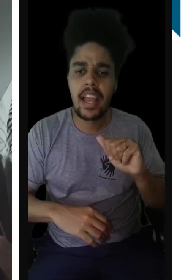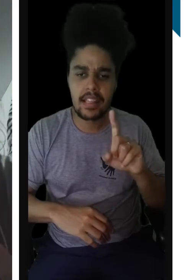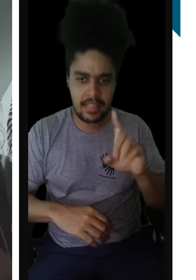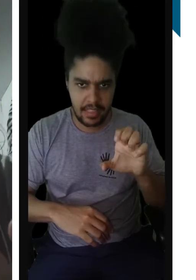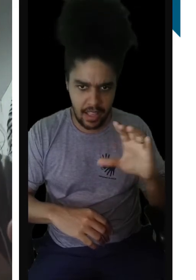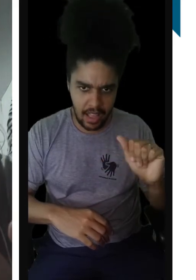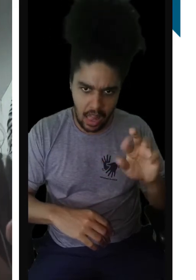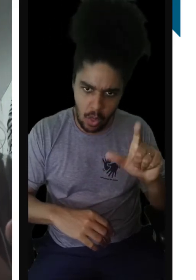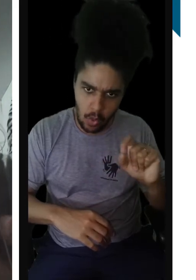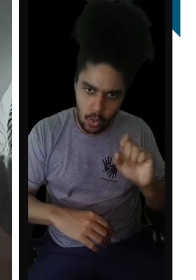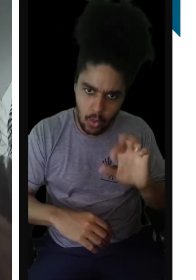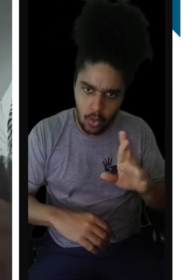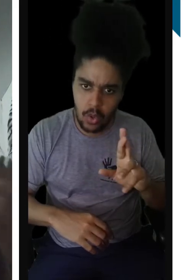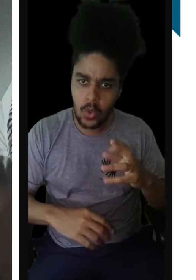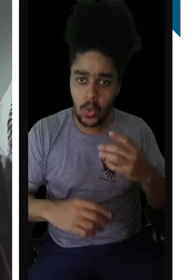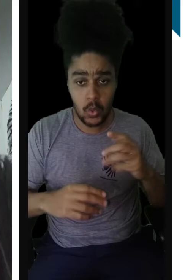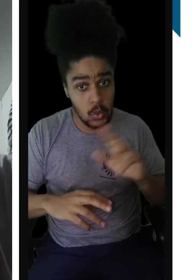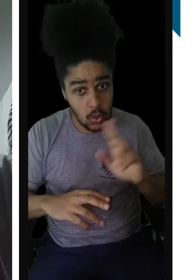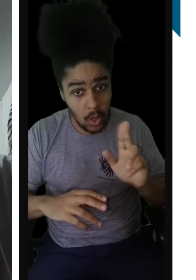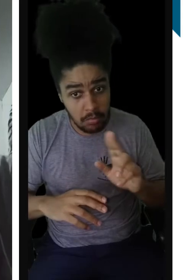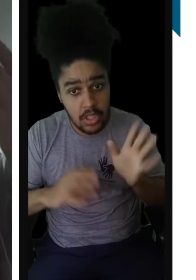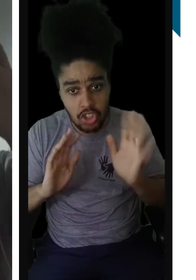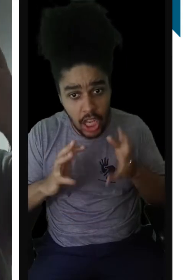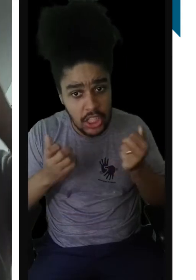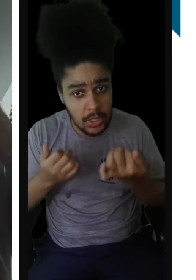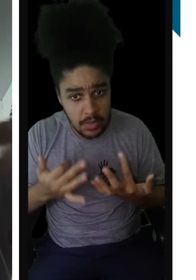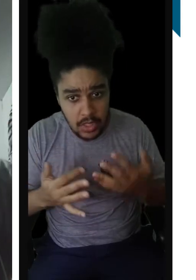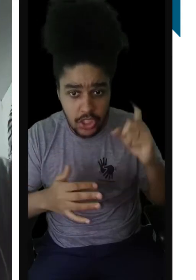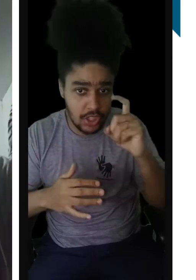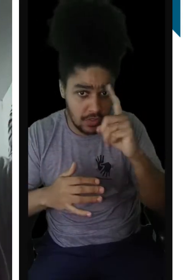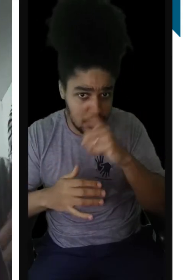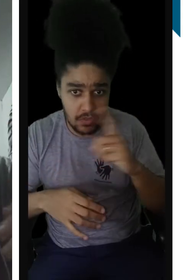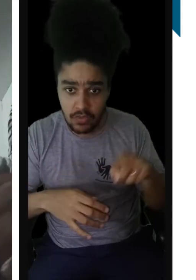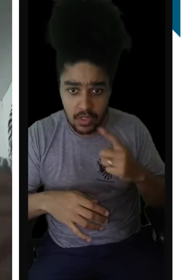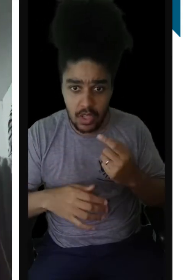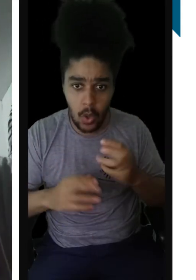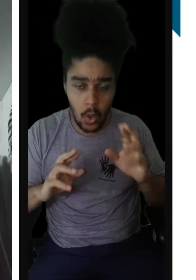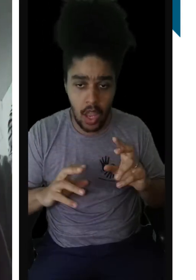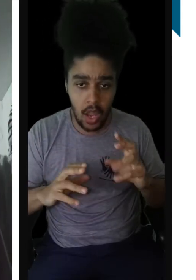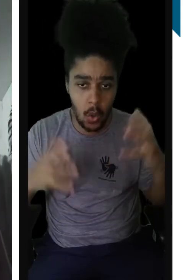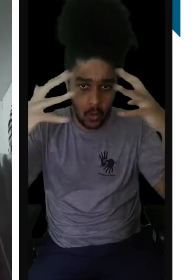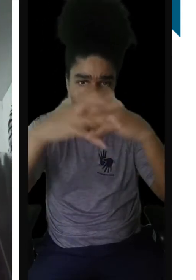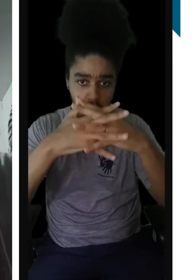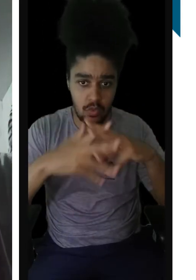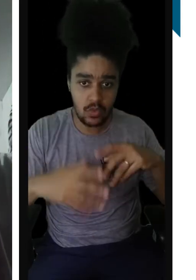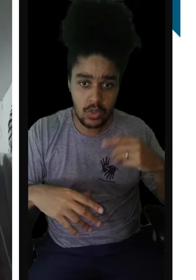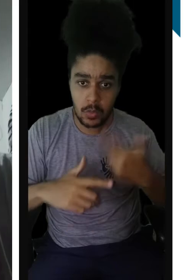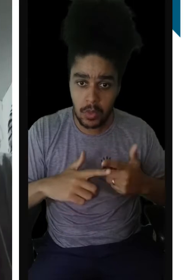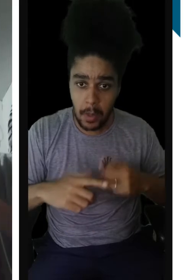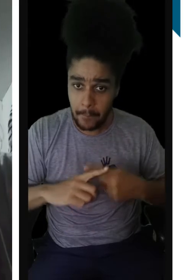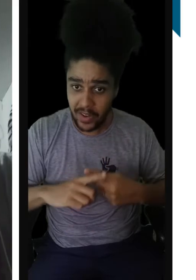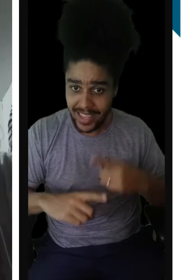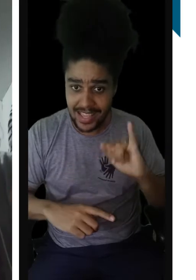Gente, ilha de calor, o nome é meio autoexplicativo. Eu acho difícil você confundir esse problema com outro, porque